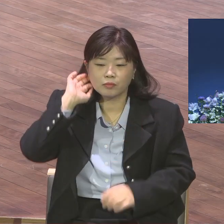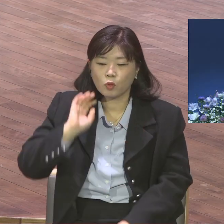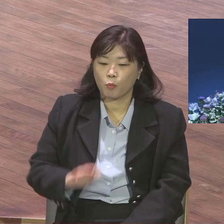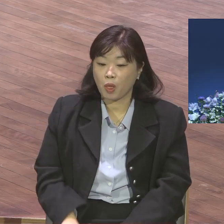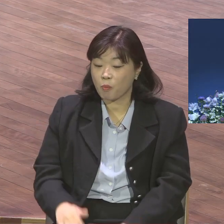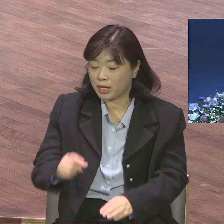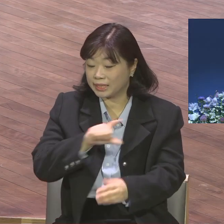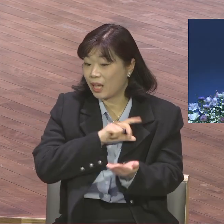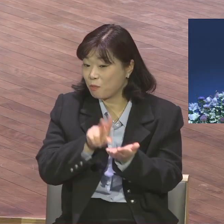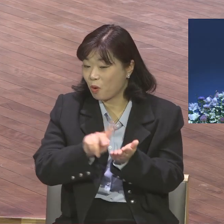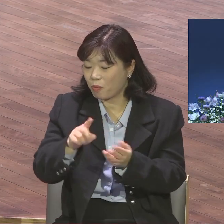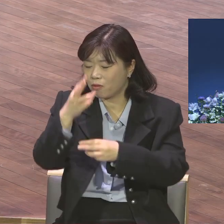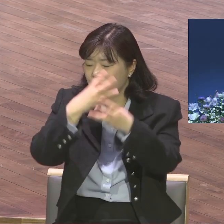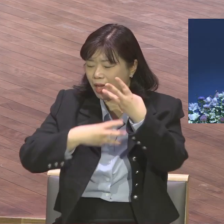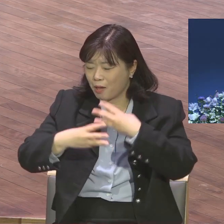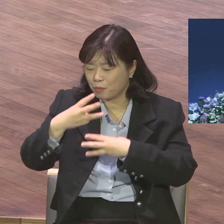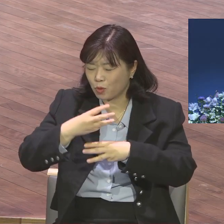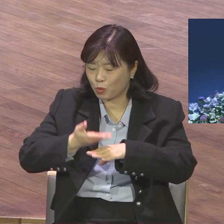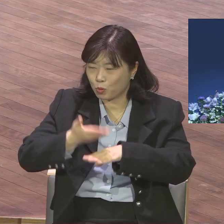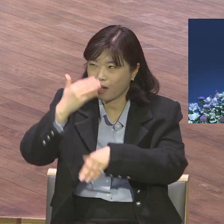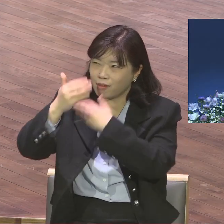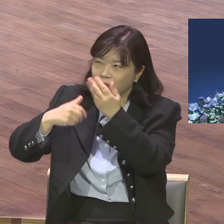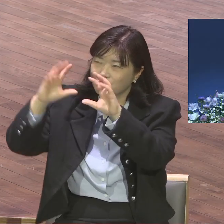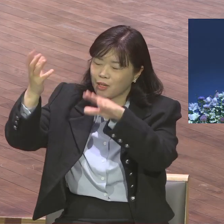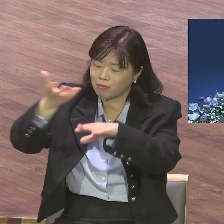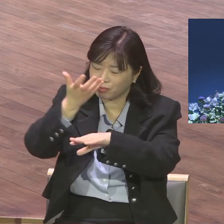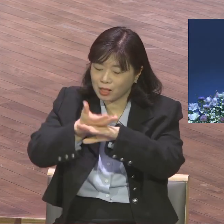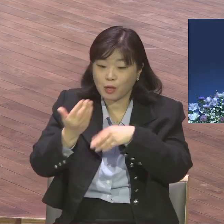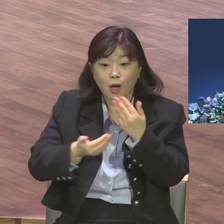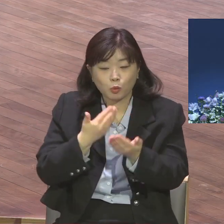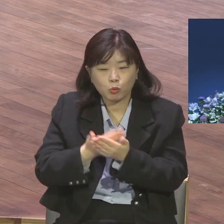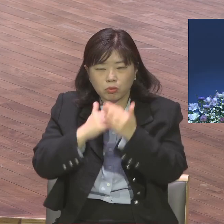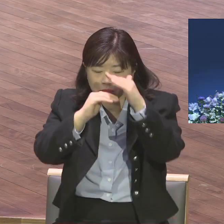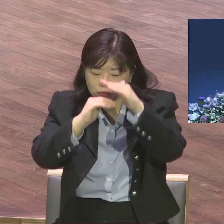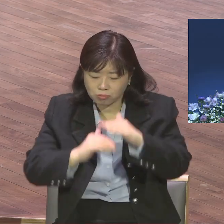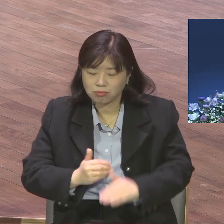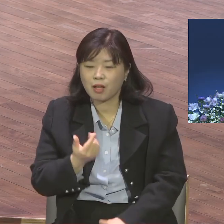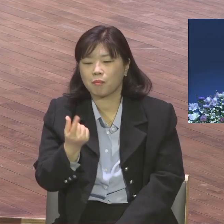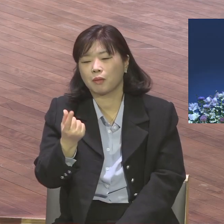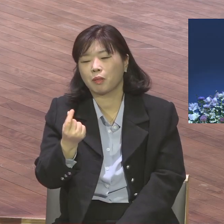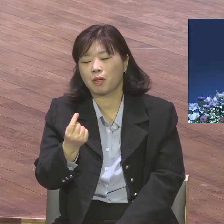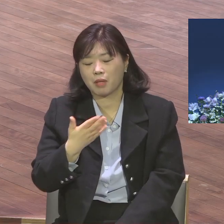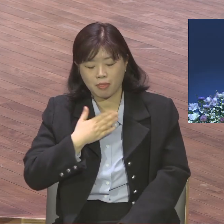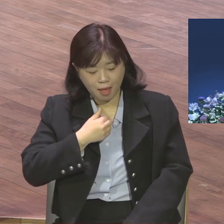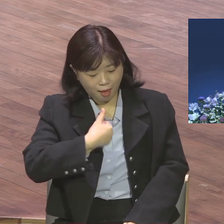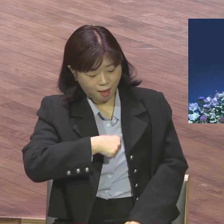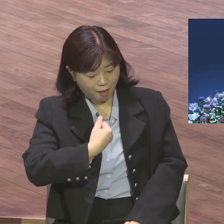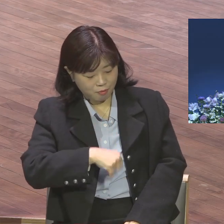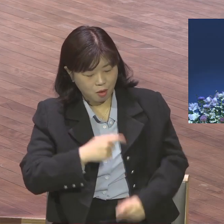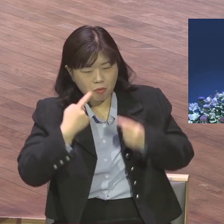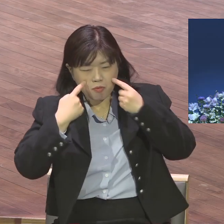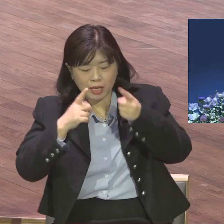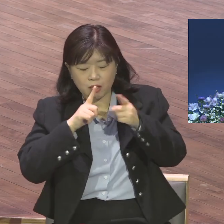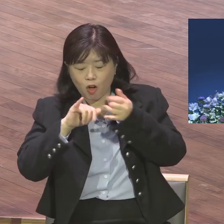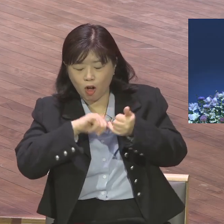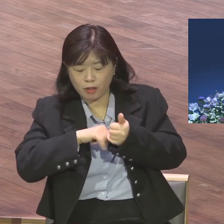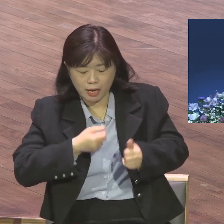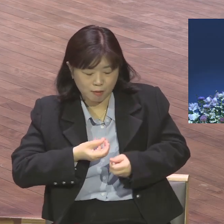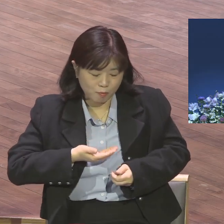렘넌트 임하게 하소서. 우리 후대들에게 참으로 정확한 언약 전달해서